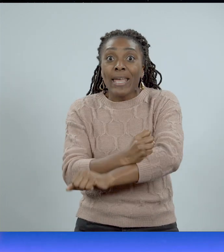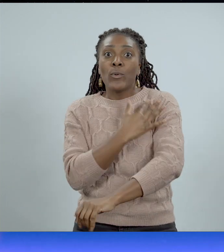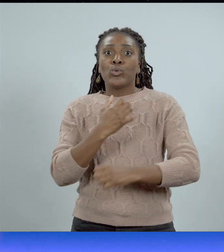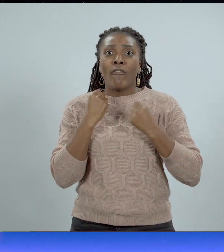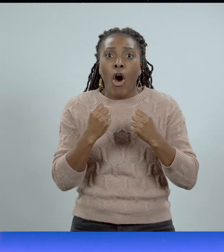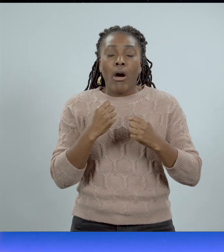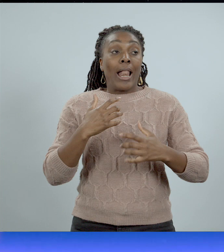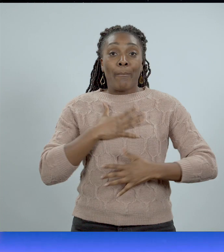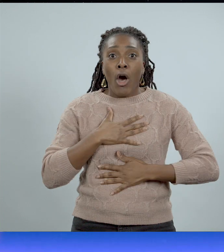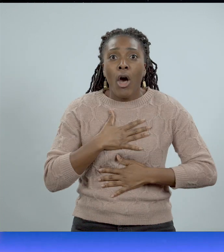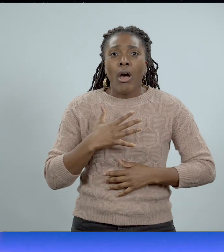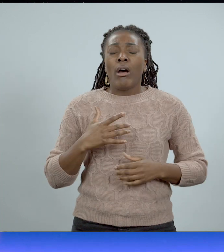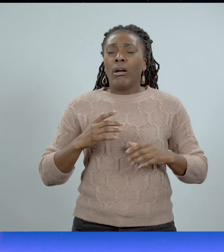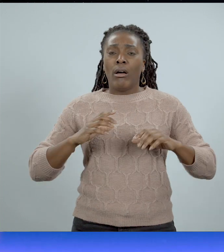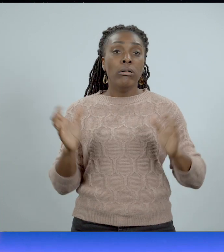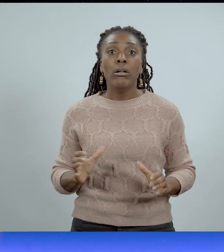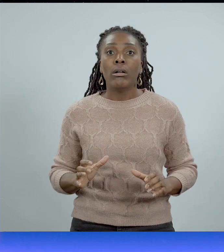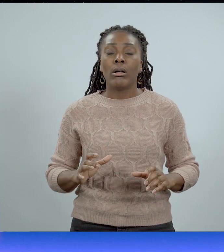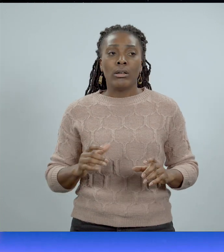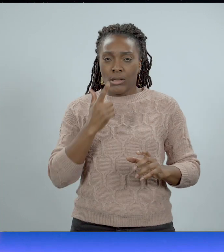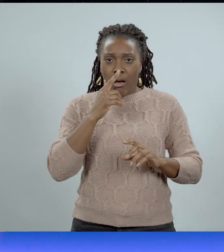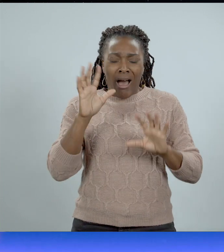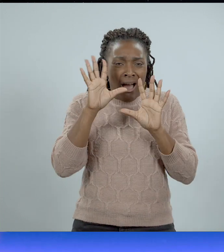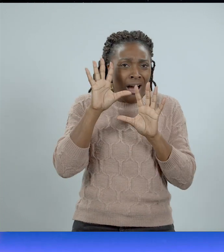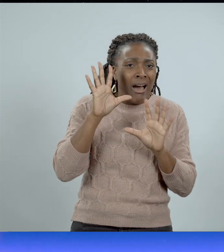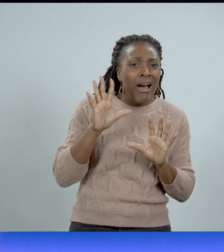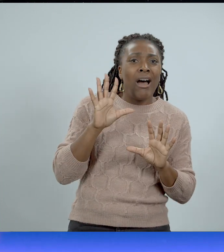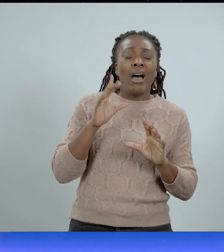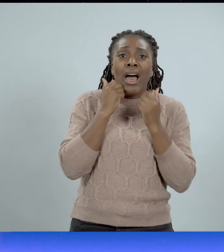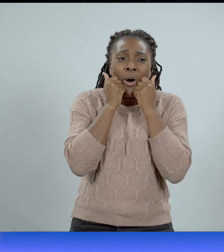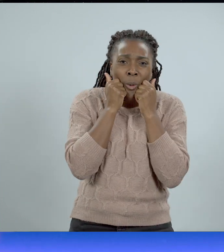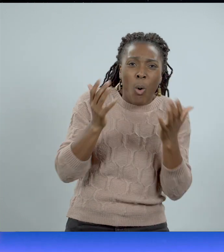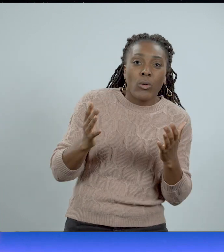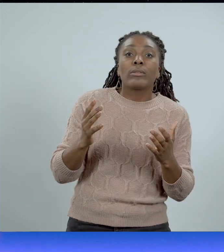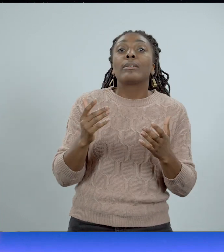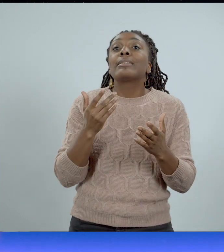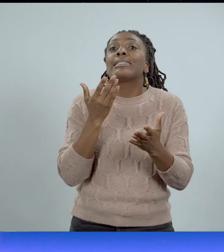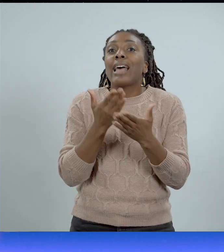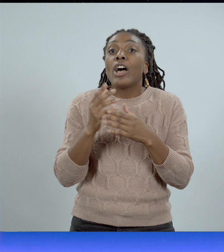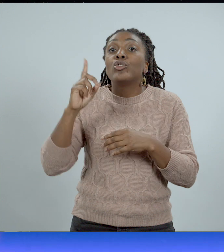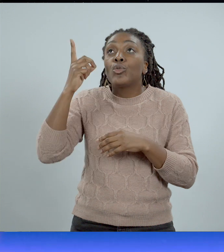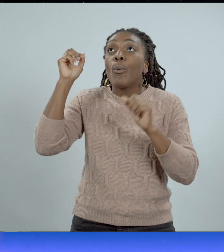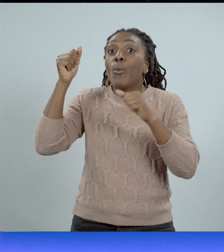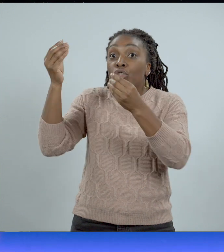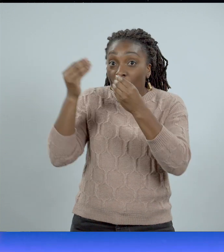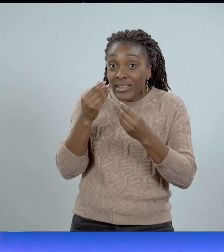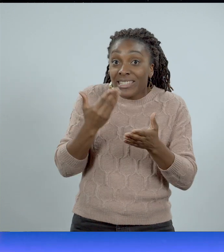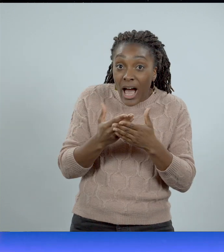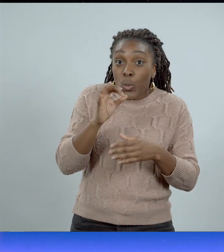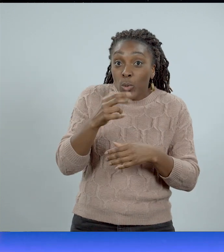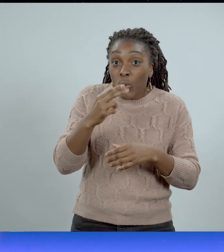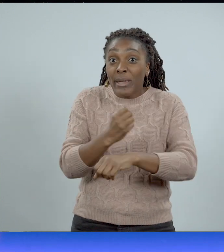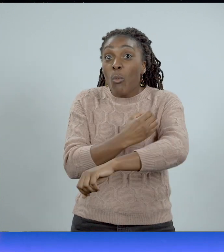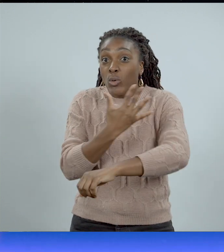émotions fortes, comme la peur, la crainte, on est effrayé, la honte, tout ce genre de choses. Est-ce que Dieu peut utiliser ce